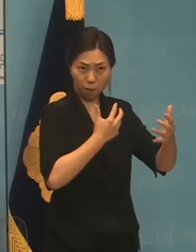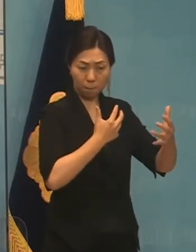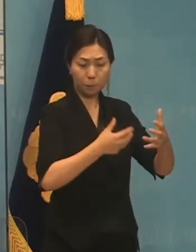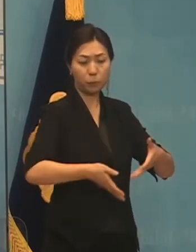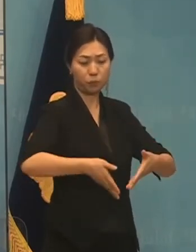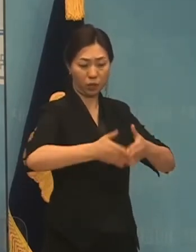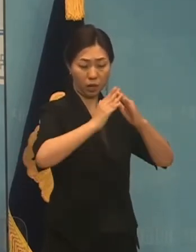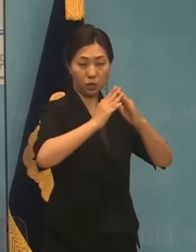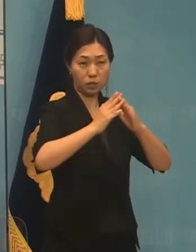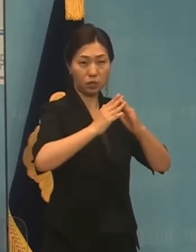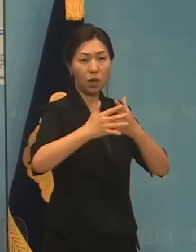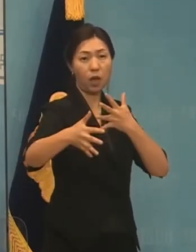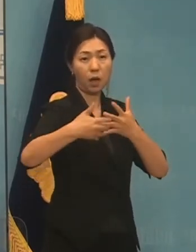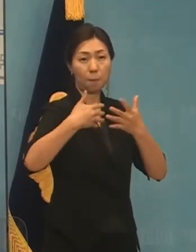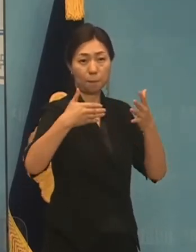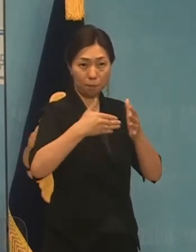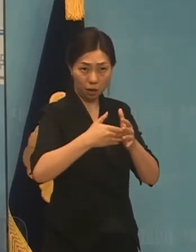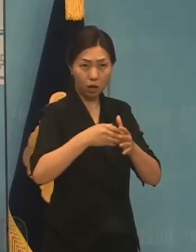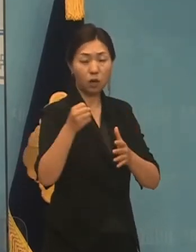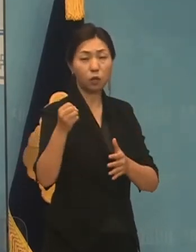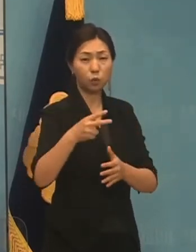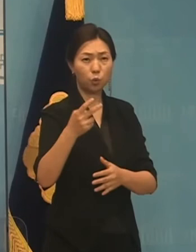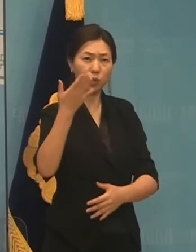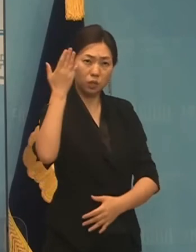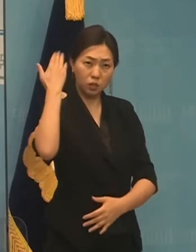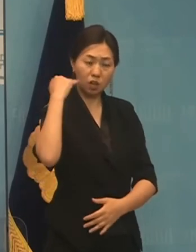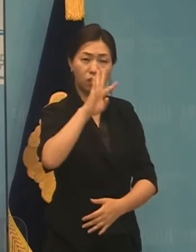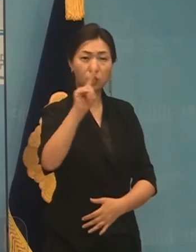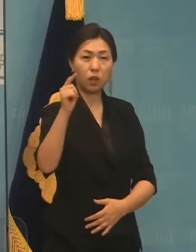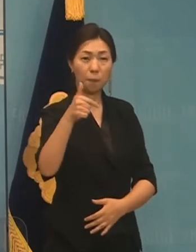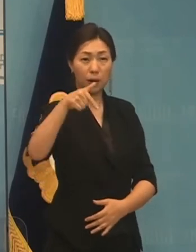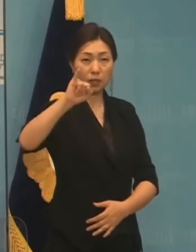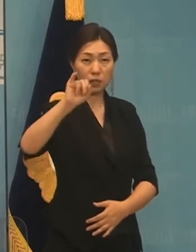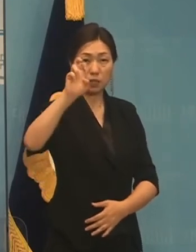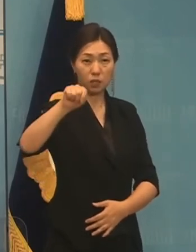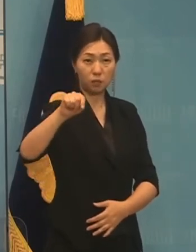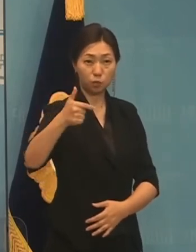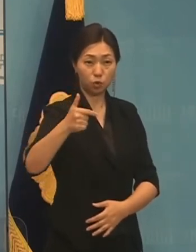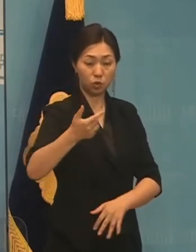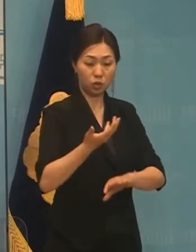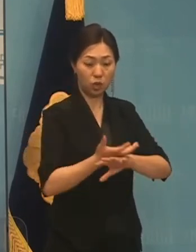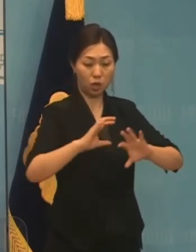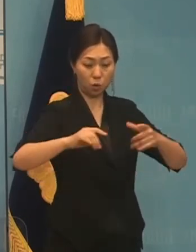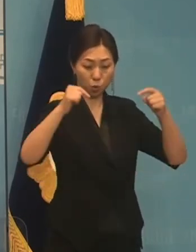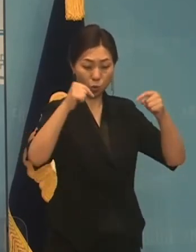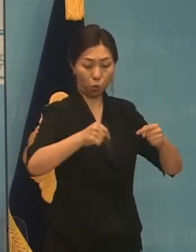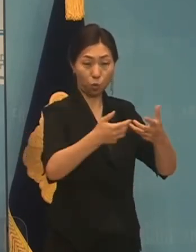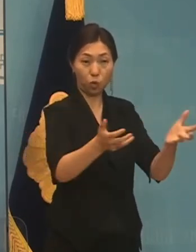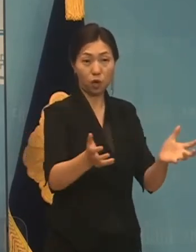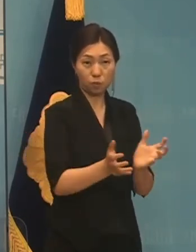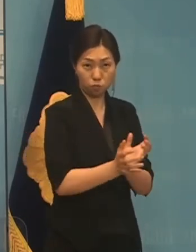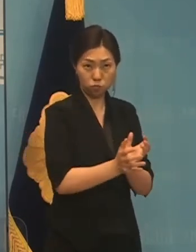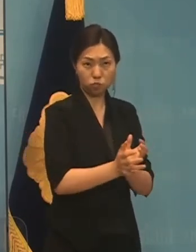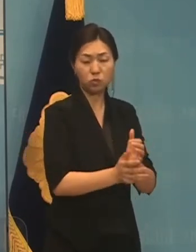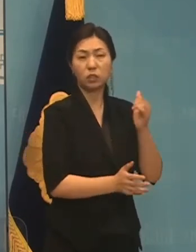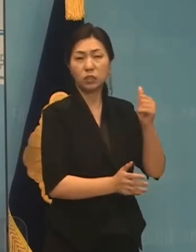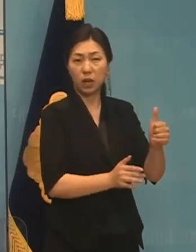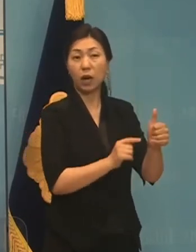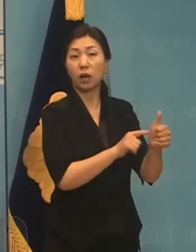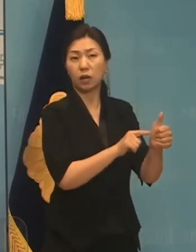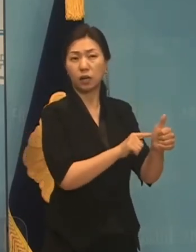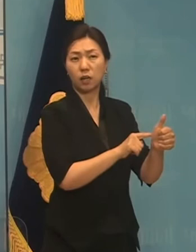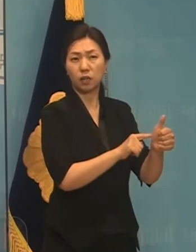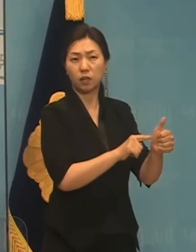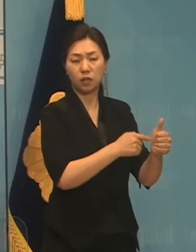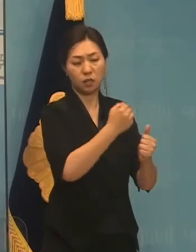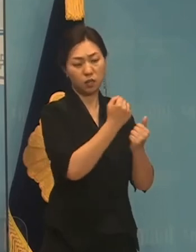당시에 반기문 외교통상부 장관의 요청으로 북을 설득하여